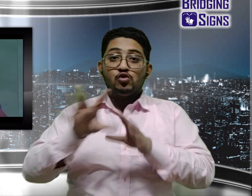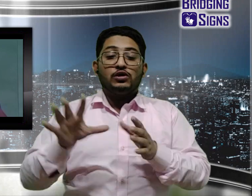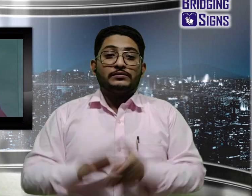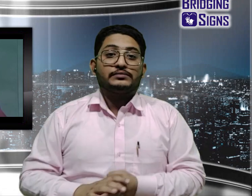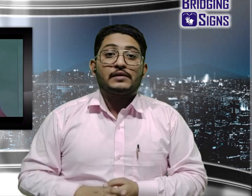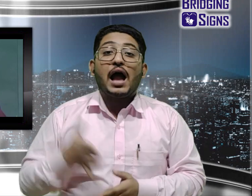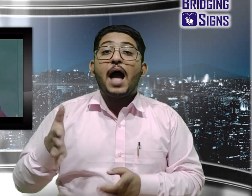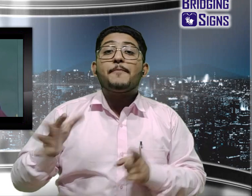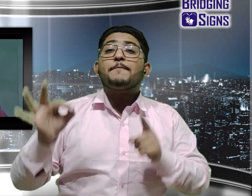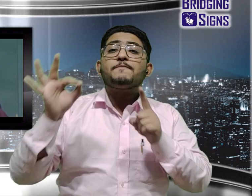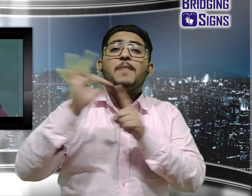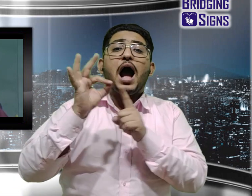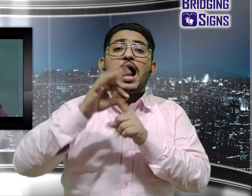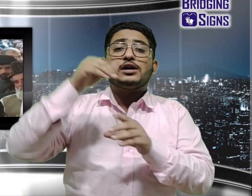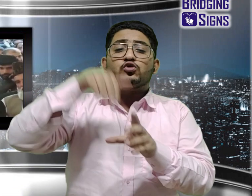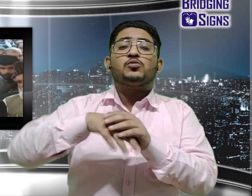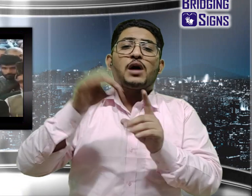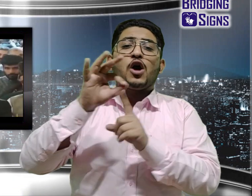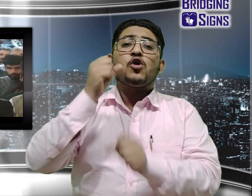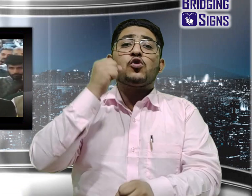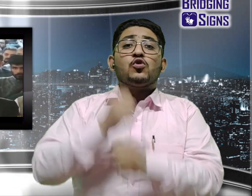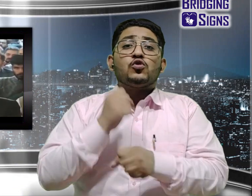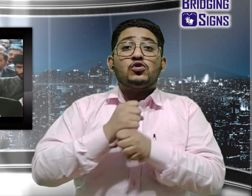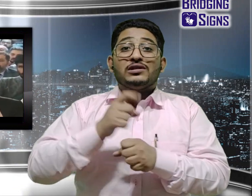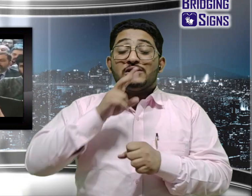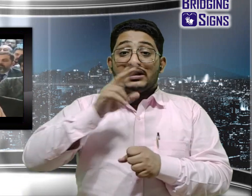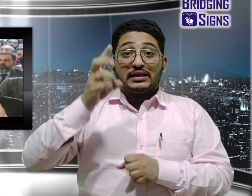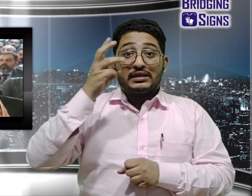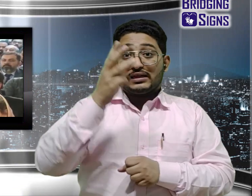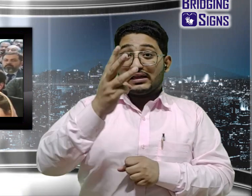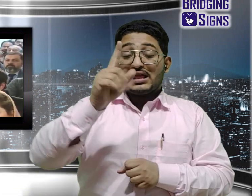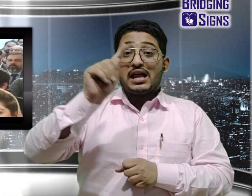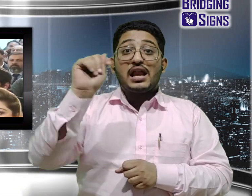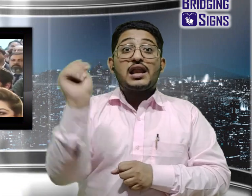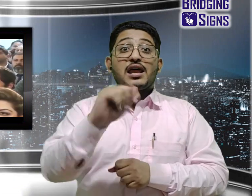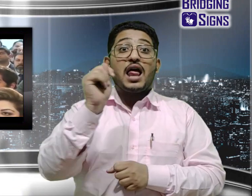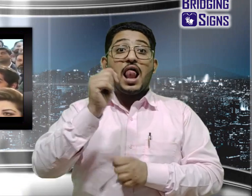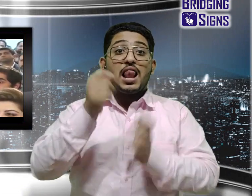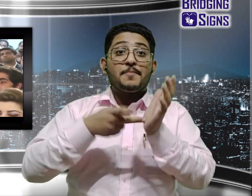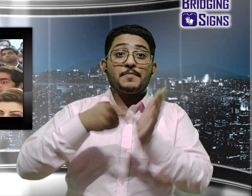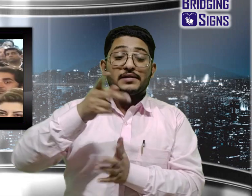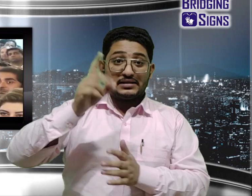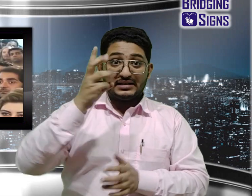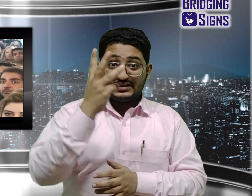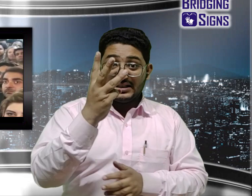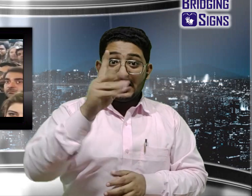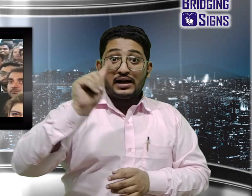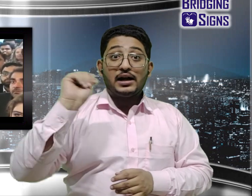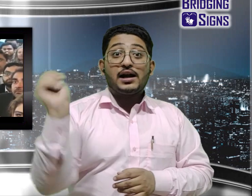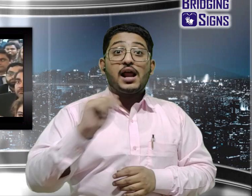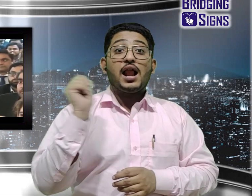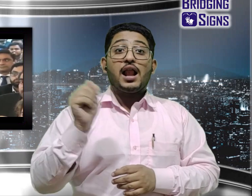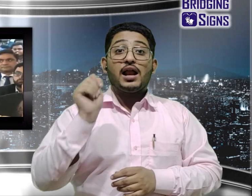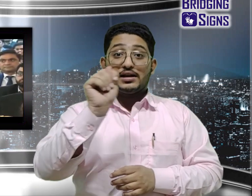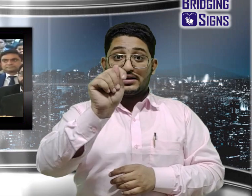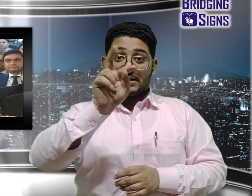इस वक्त पाकिस्तान में पाकिस्तानी गवर्नमेंट 3 ट्रिलियन रुपीस की प्रोक्योरमेंट करती है,